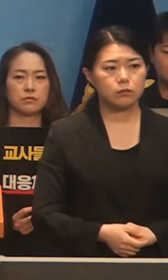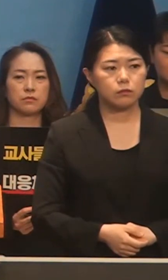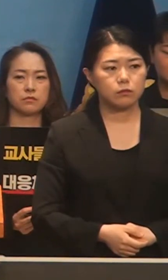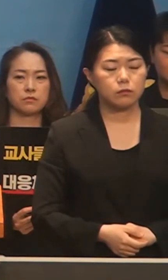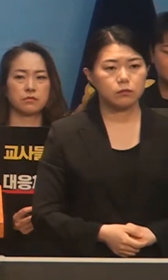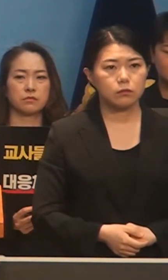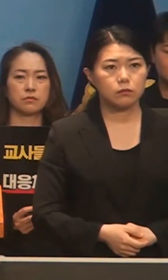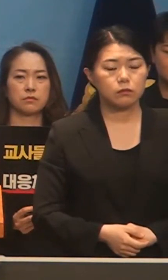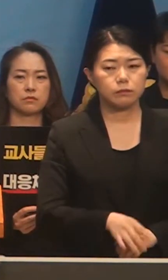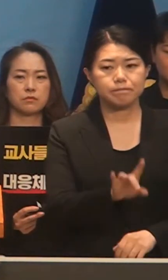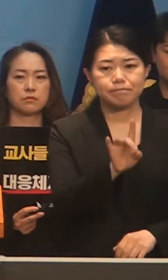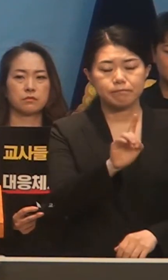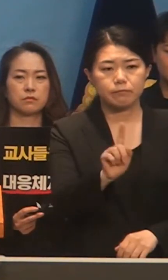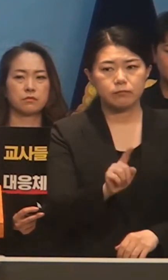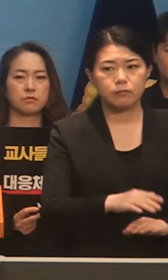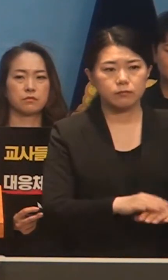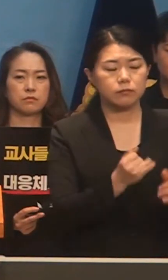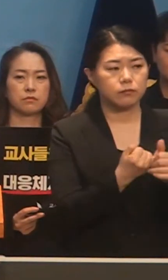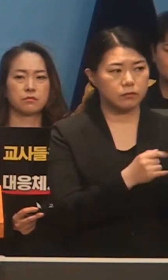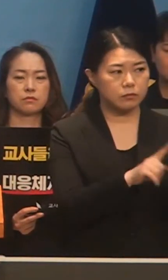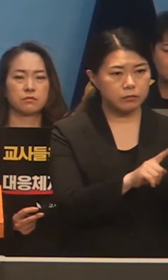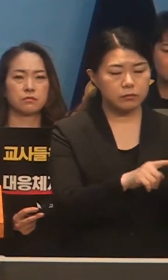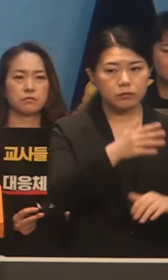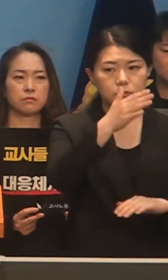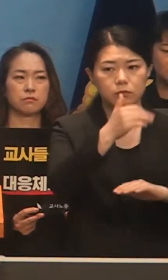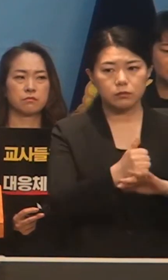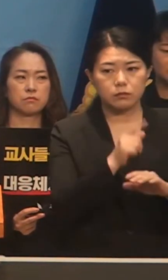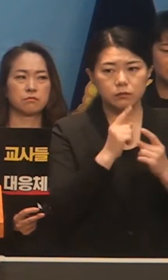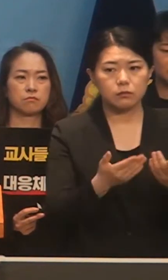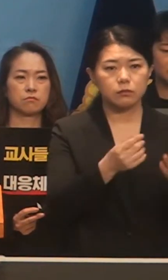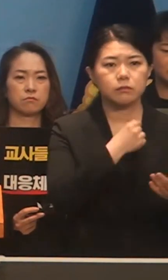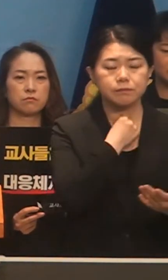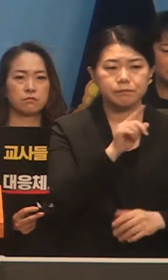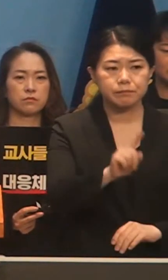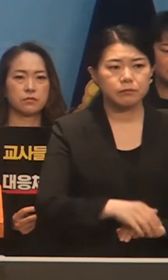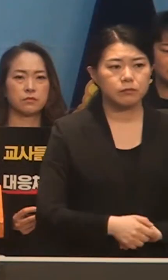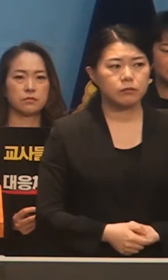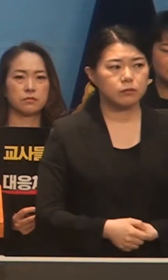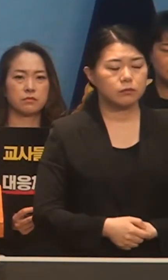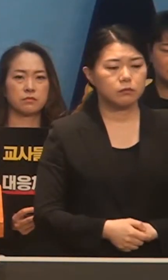단 하나 남편에게 마지막으로 해주고 싶은 것이 있다면